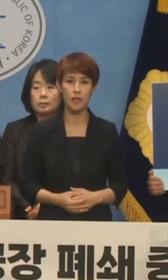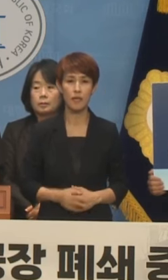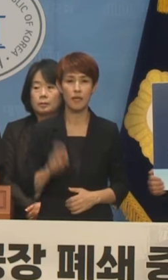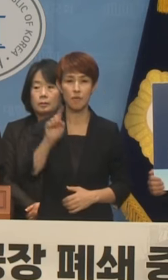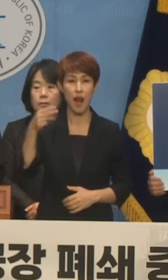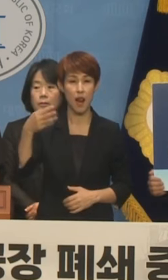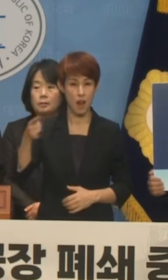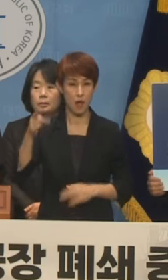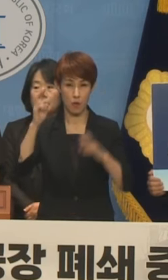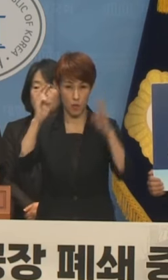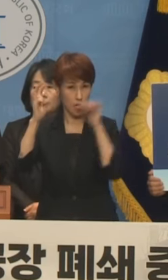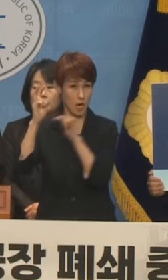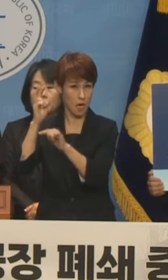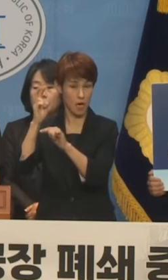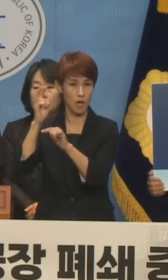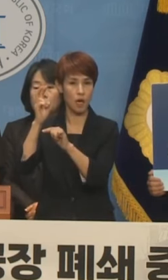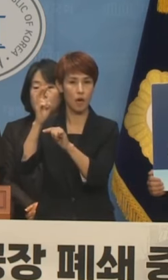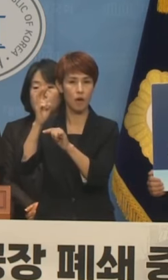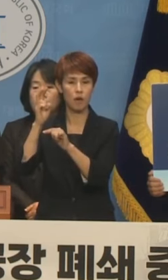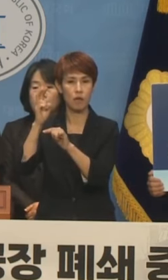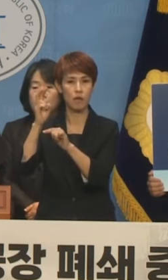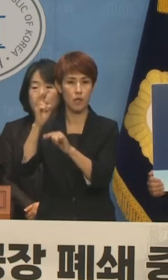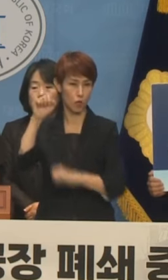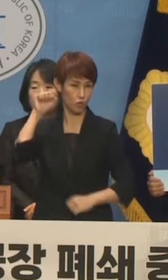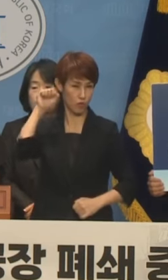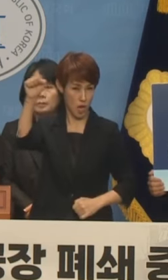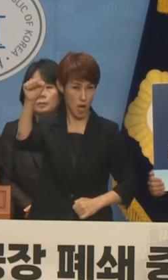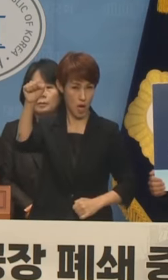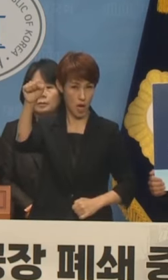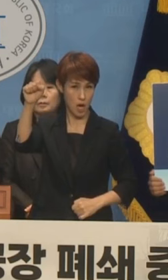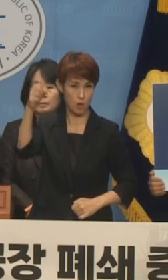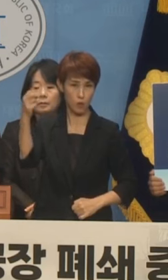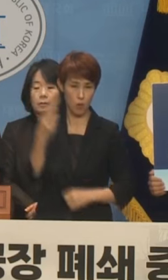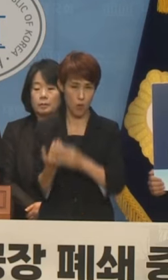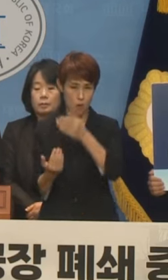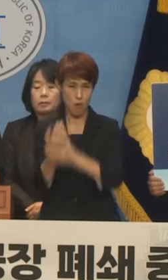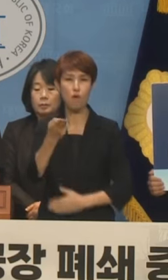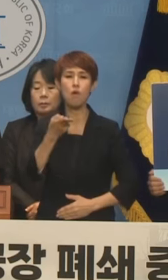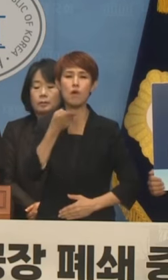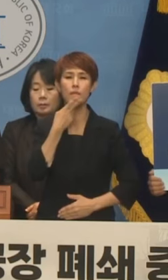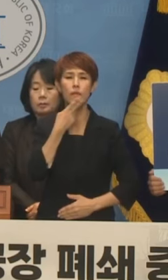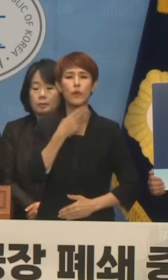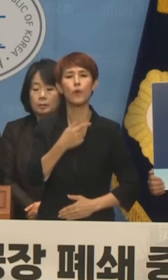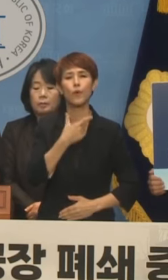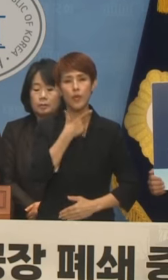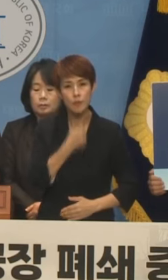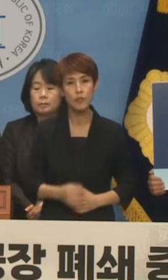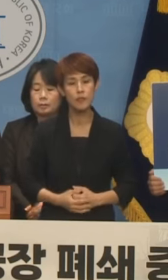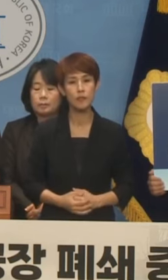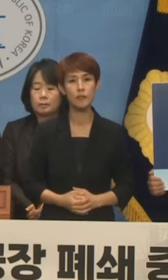말레베어 공조에서 이러한 투쟁이 재현되지 않기를 진심으로 바랍니다.